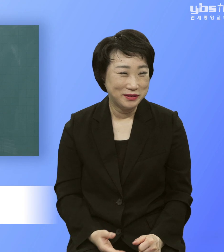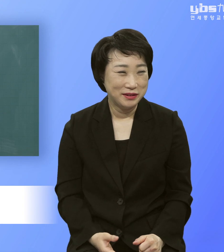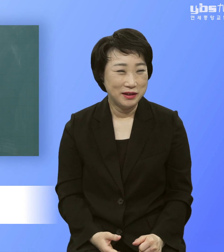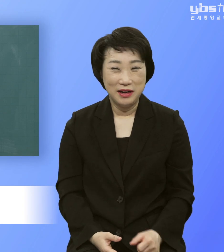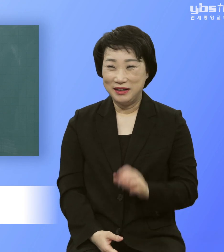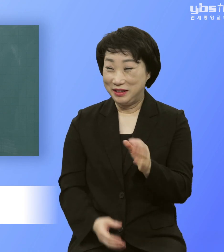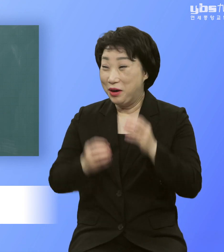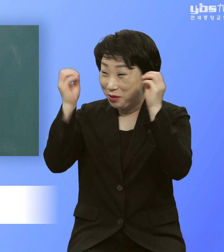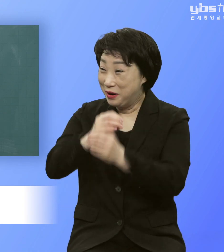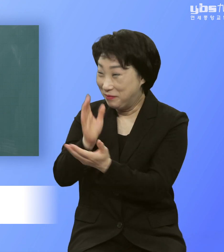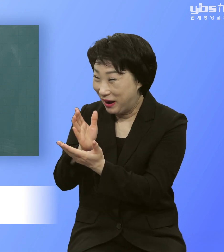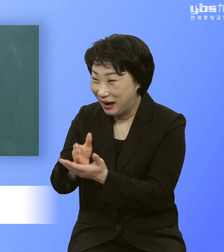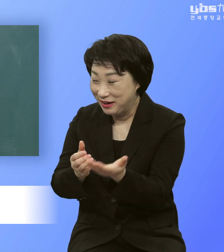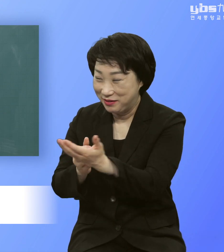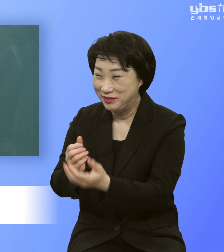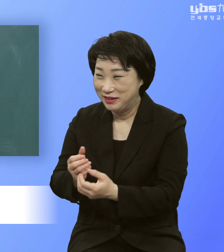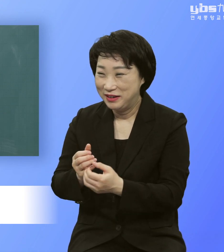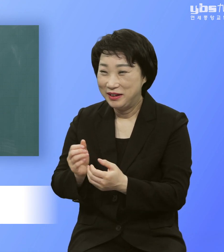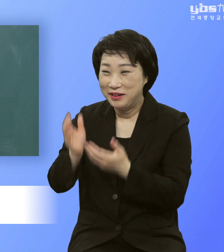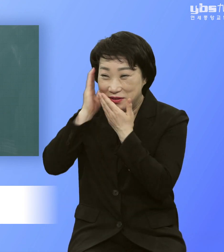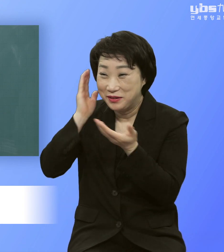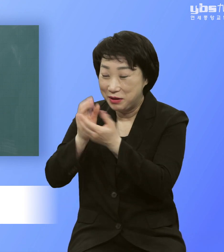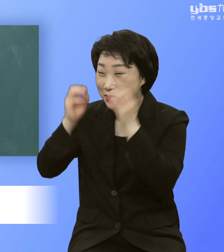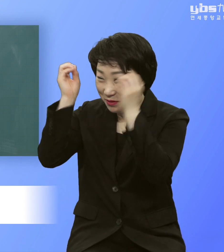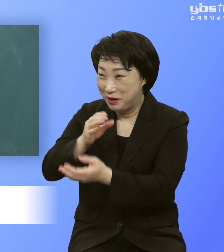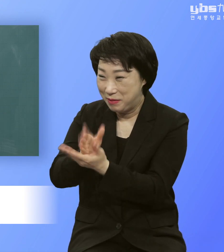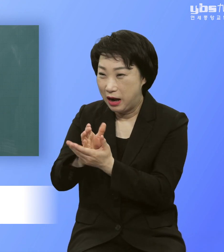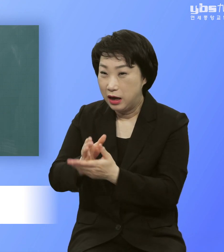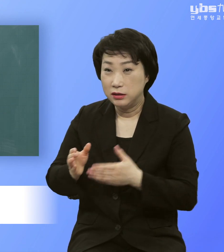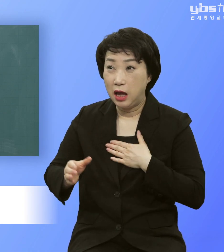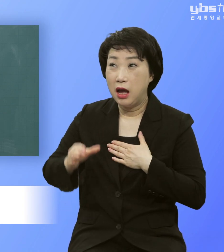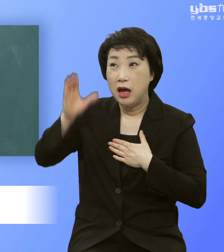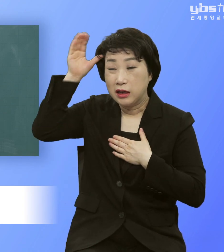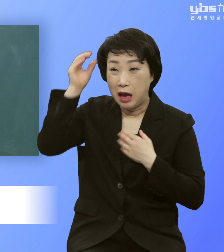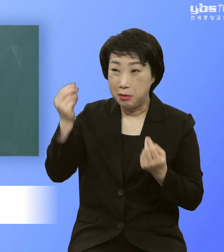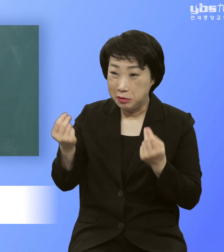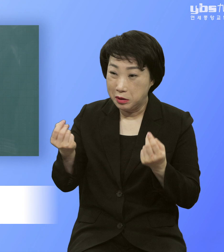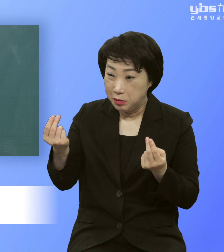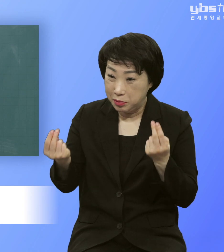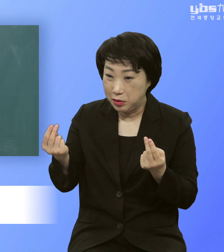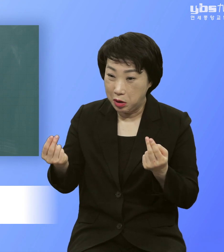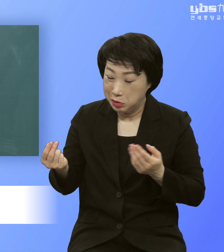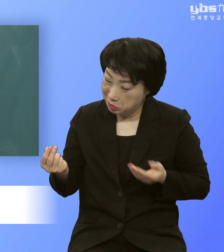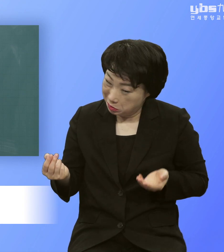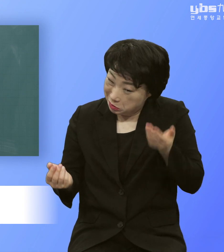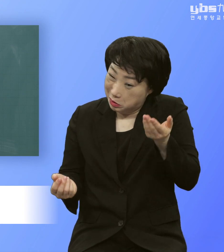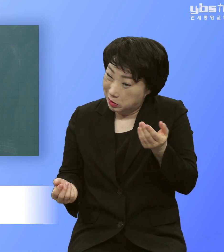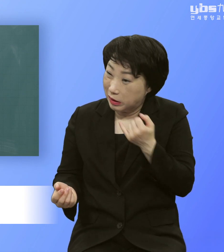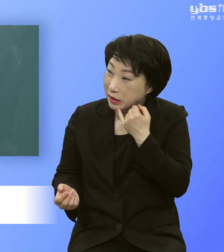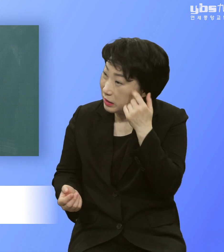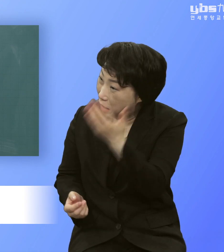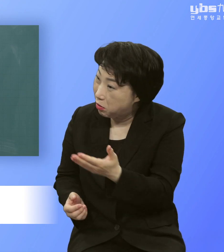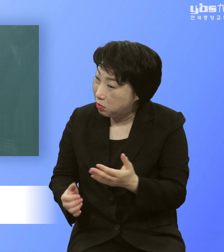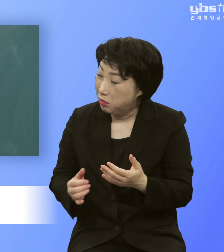그럼 내가 개란 말입니까? 개보다 조금 낫단 말입니까? 사람이 개 정도